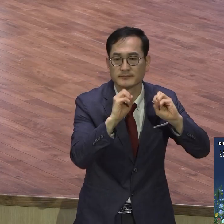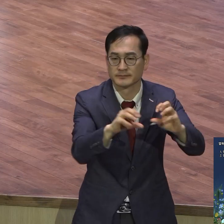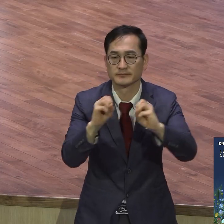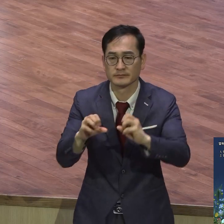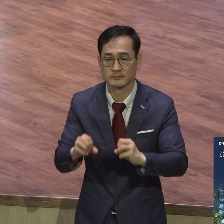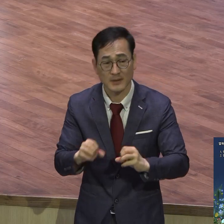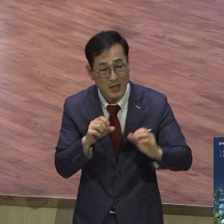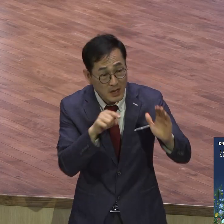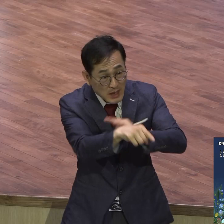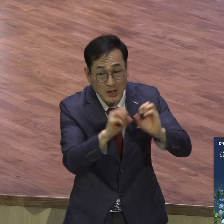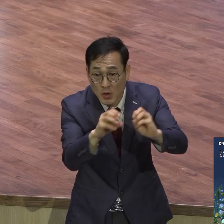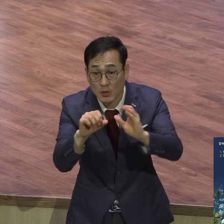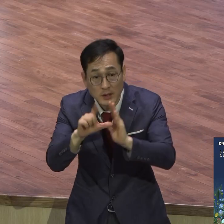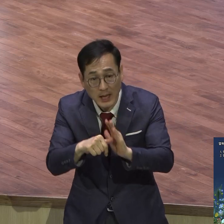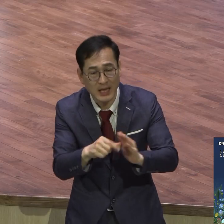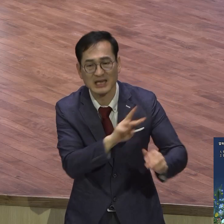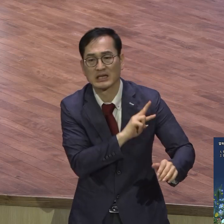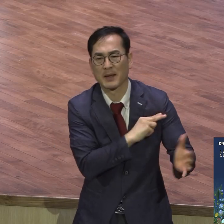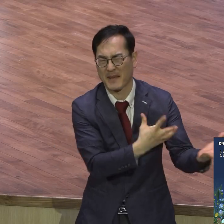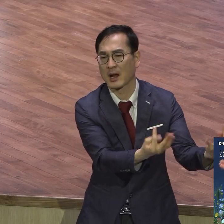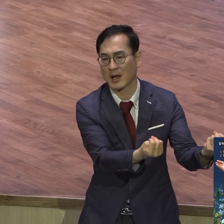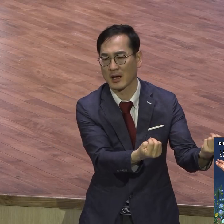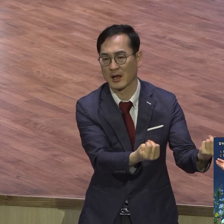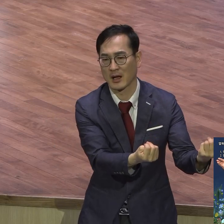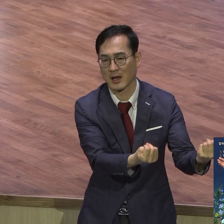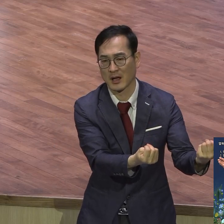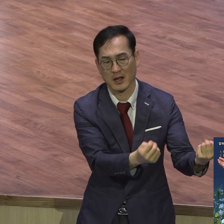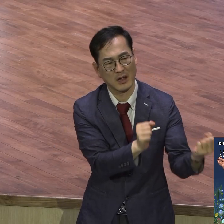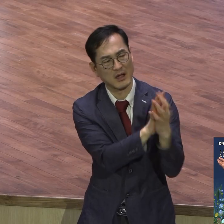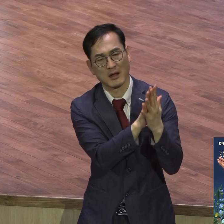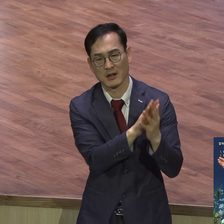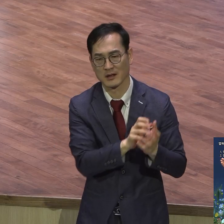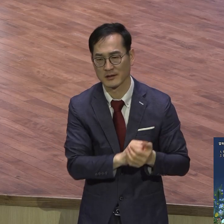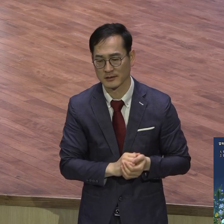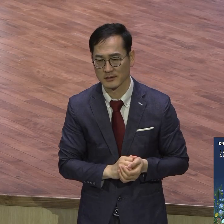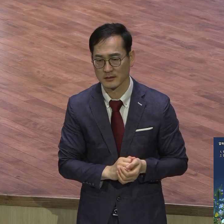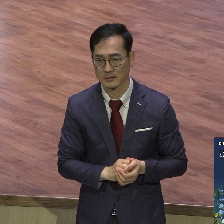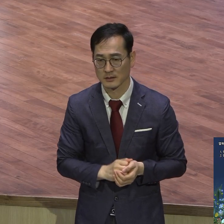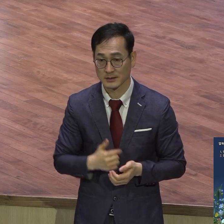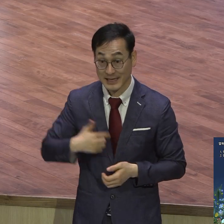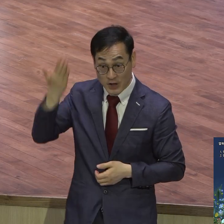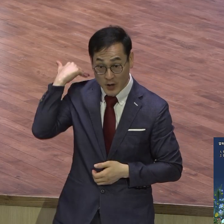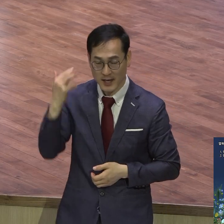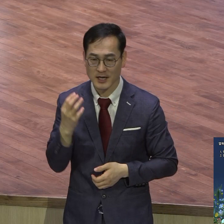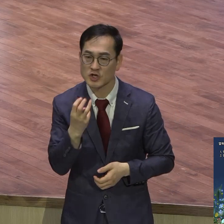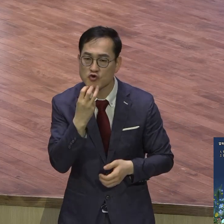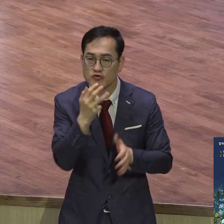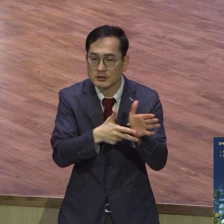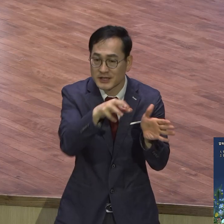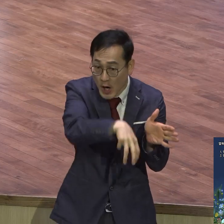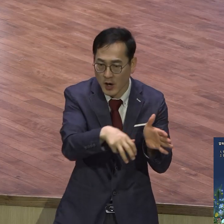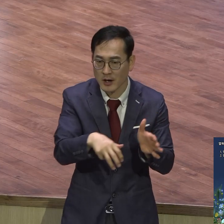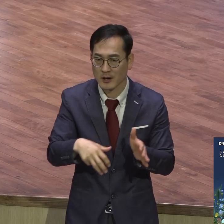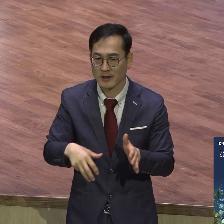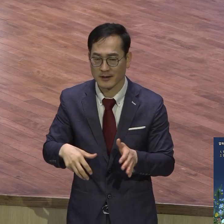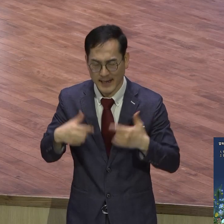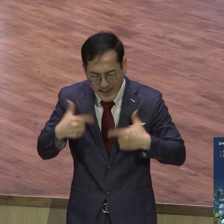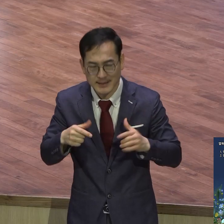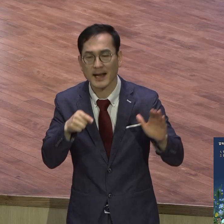이단들도 많아요 우리가 요 한동안 매주 서울역 갔어요 버스로 버스를 가지고